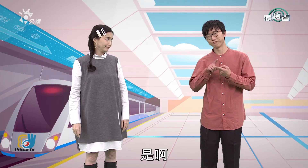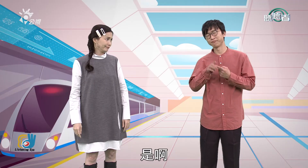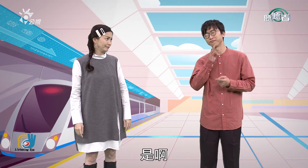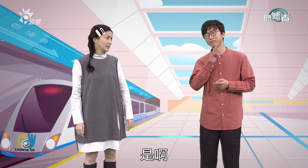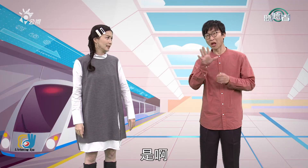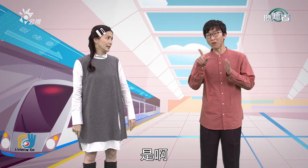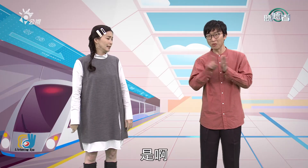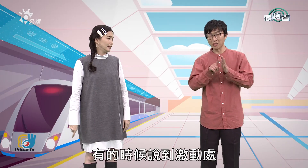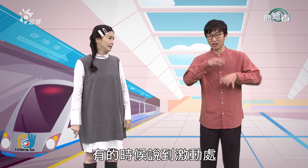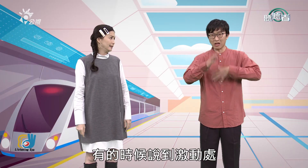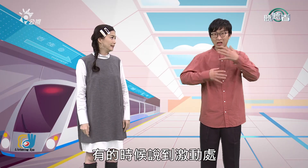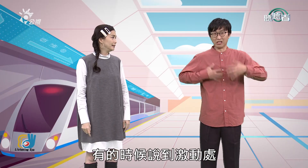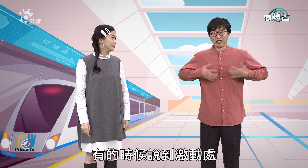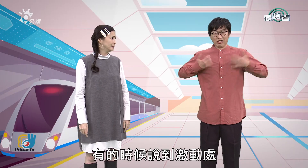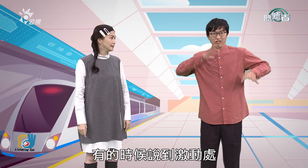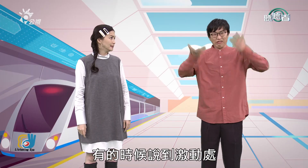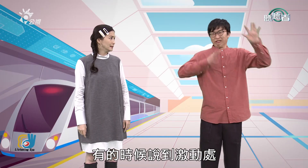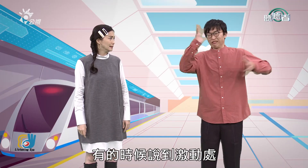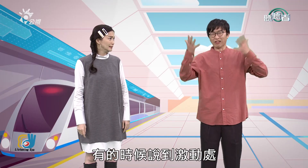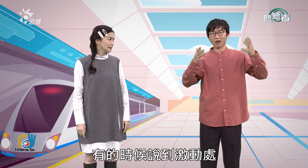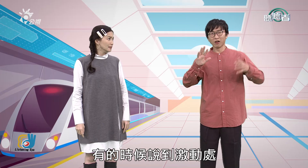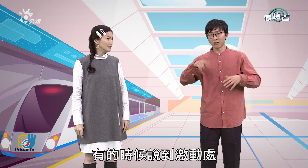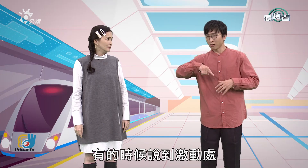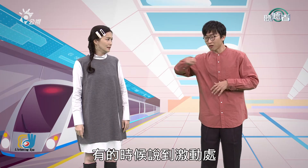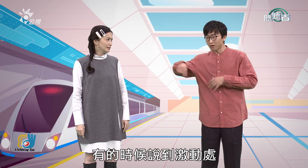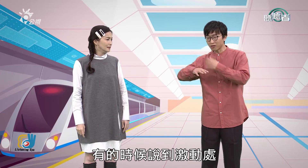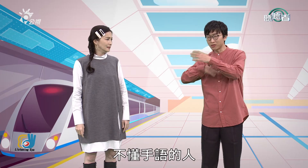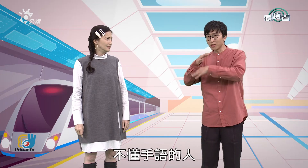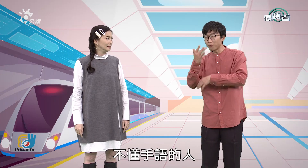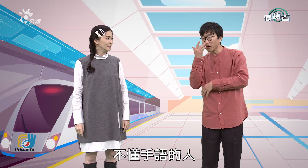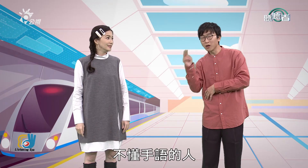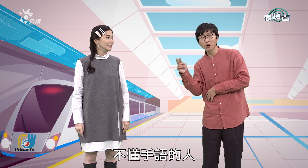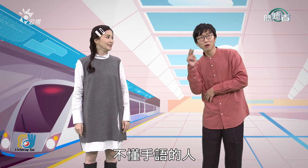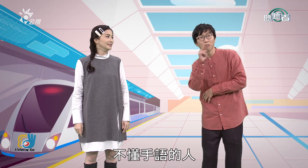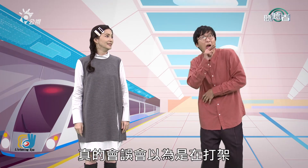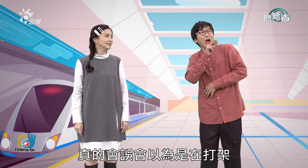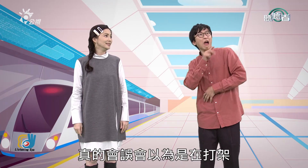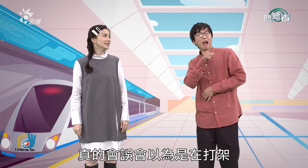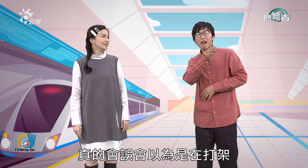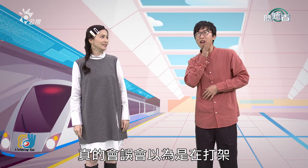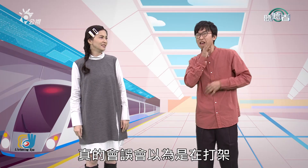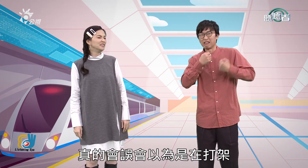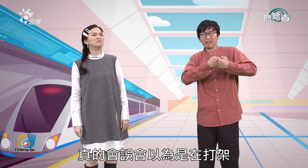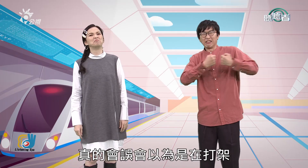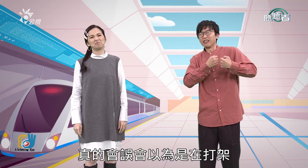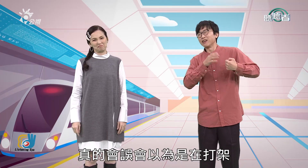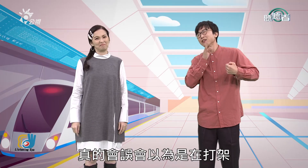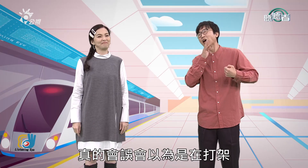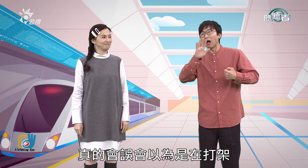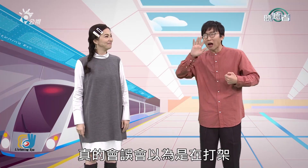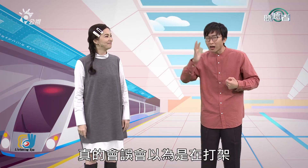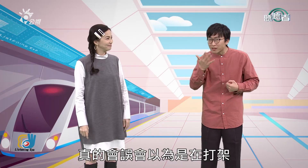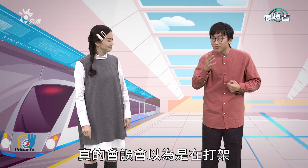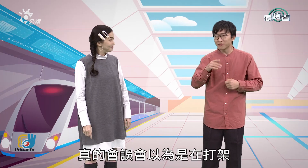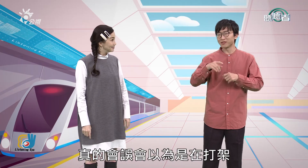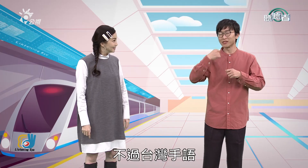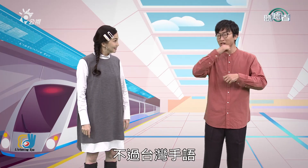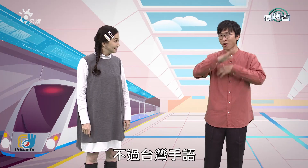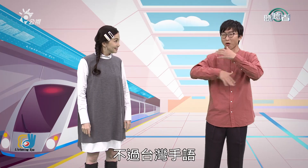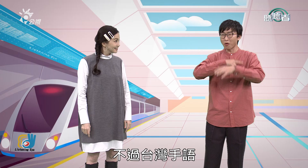是啊，有的时候啊，说到激动处，不懂手语的人真的会误以为是在打架呢。不过台